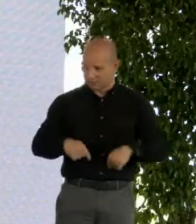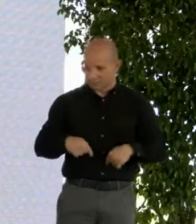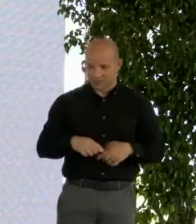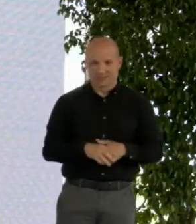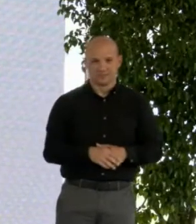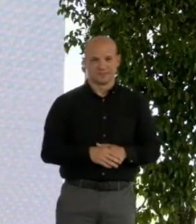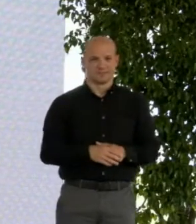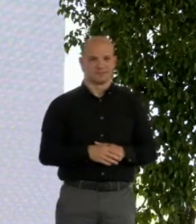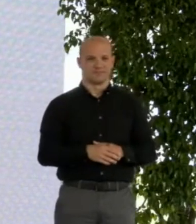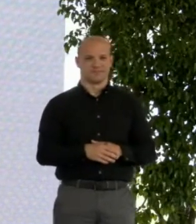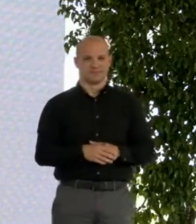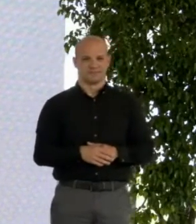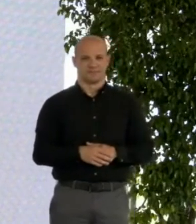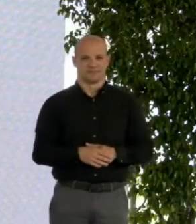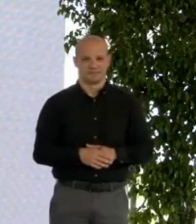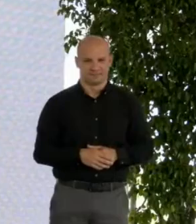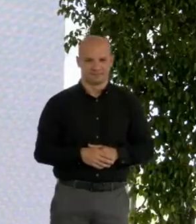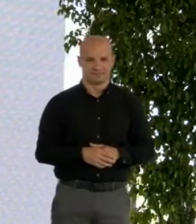historia.